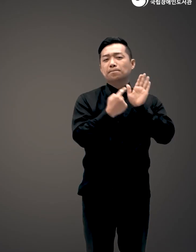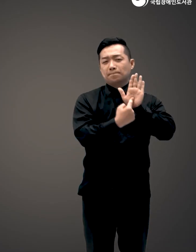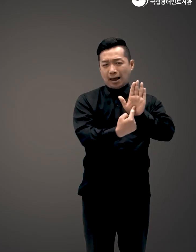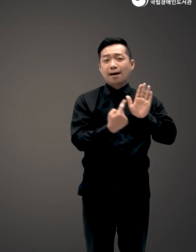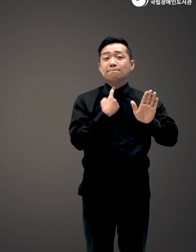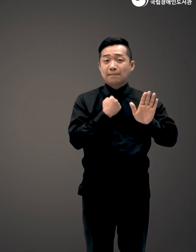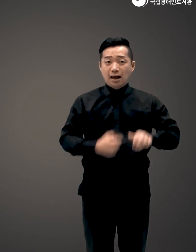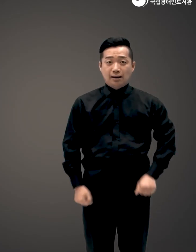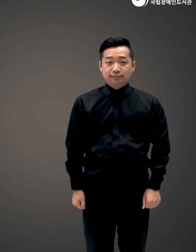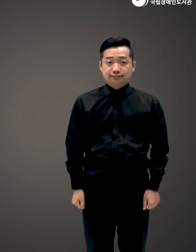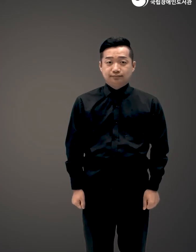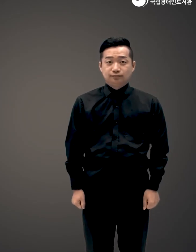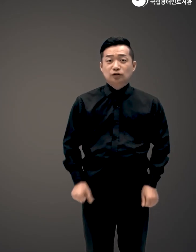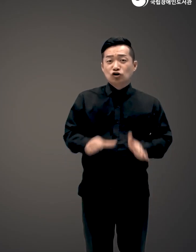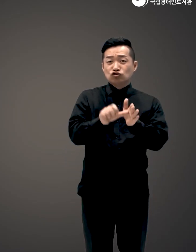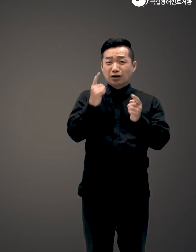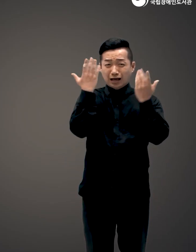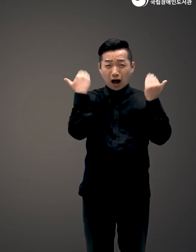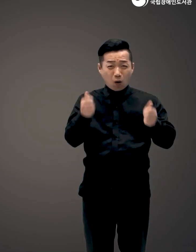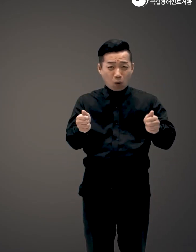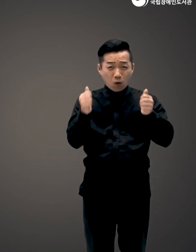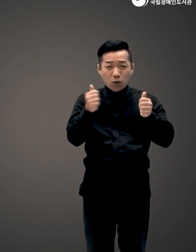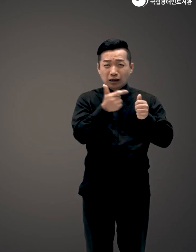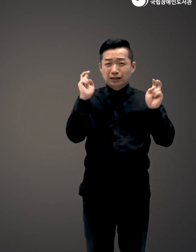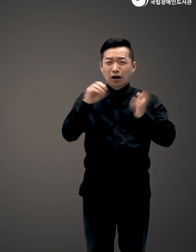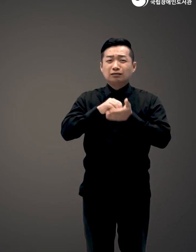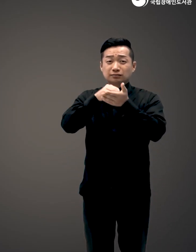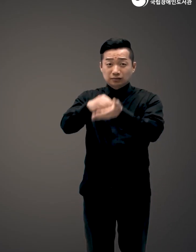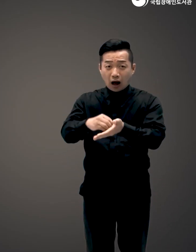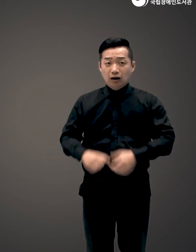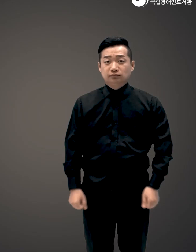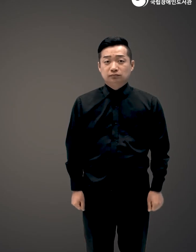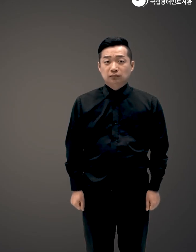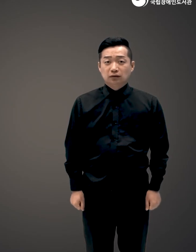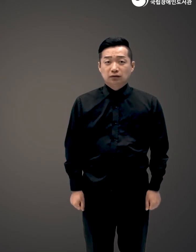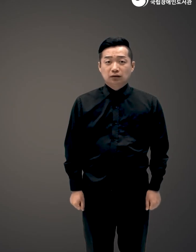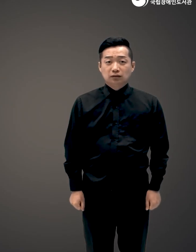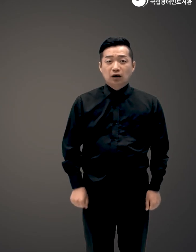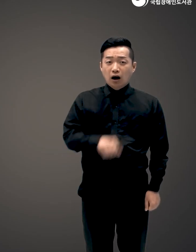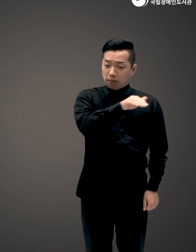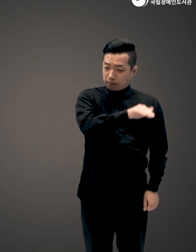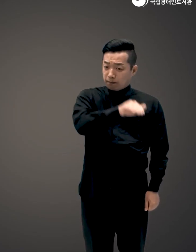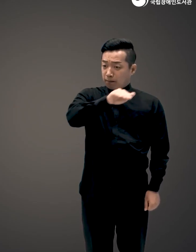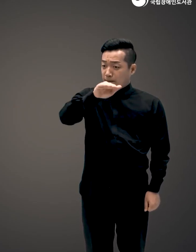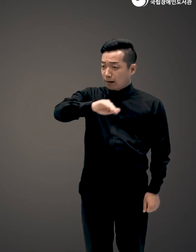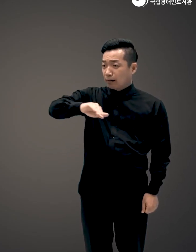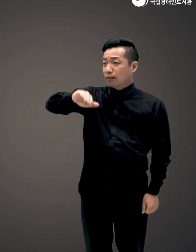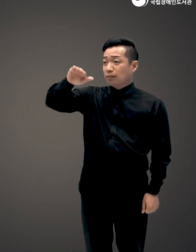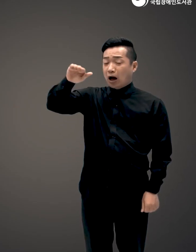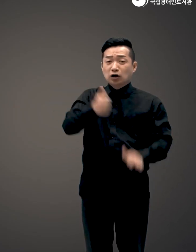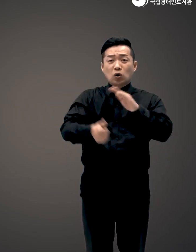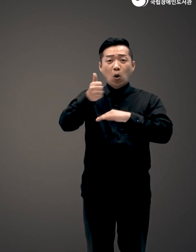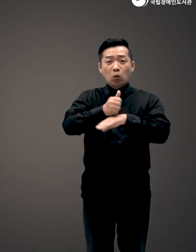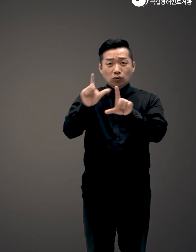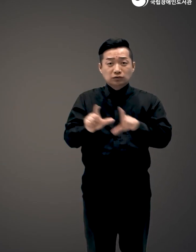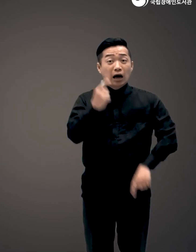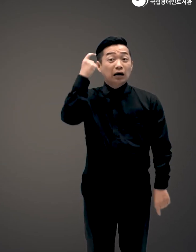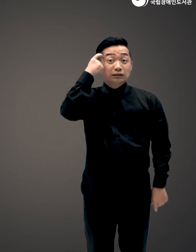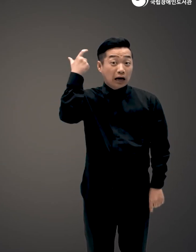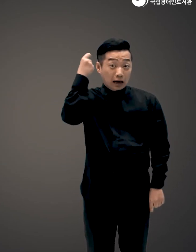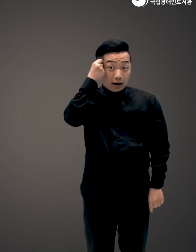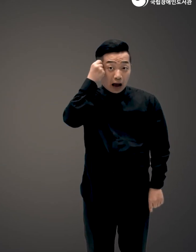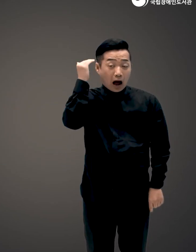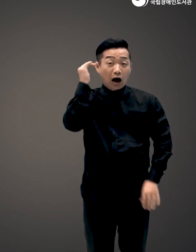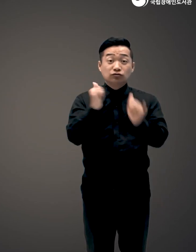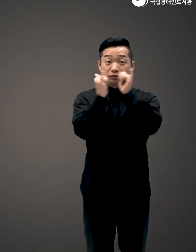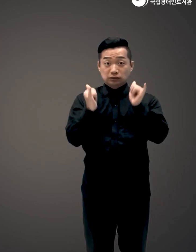저는 주창합니다. 명문대를 졸업하고 대기업에 입사하고 그런 궤도를 성공한 삶을 여기는 우리 사회에서는